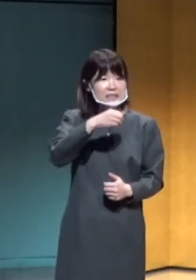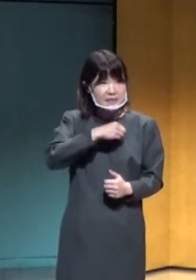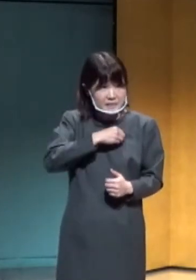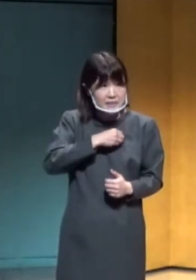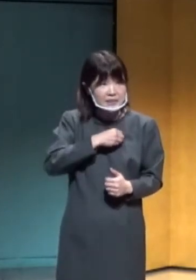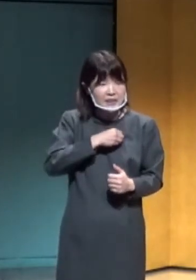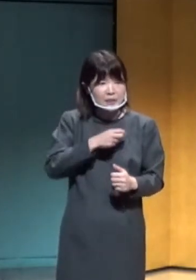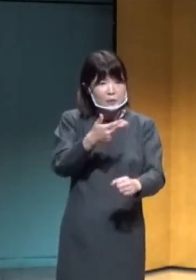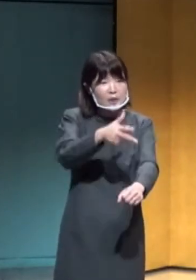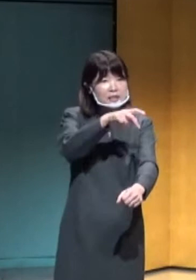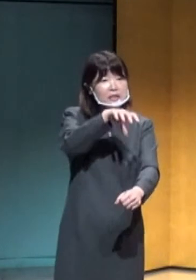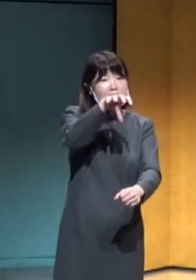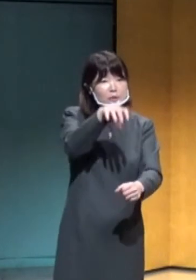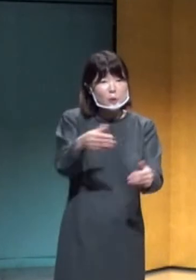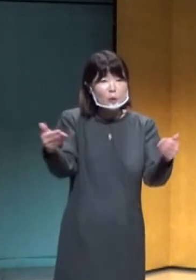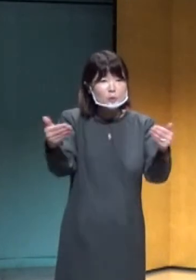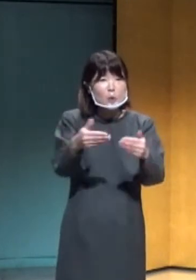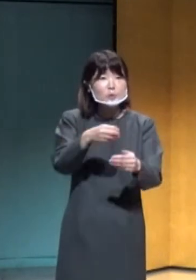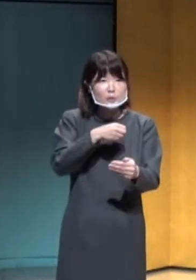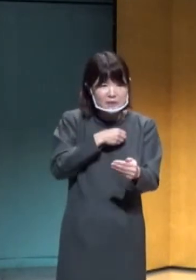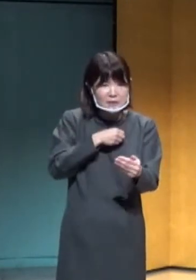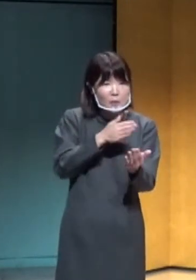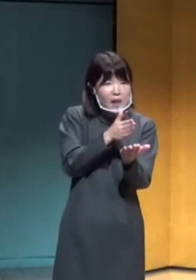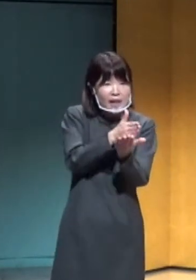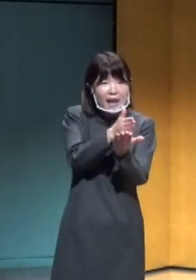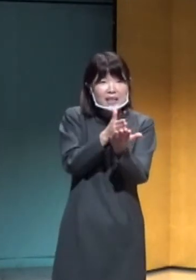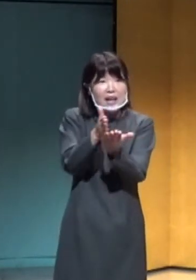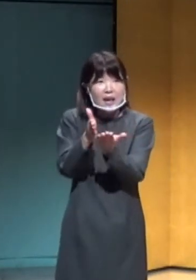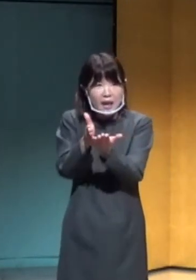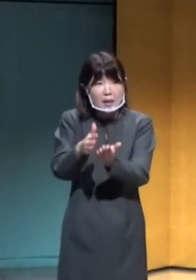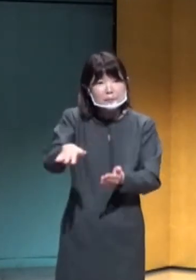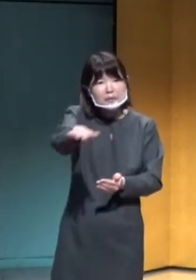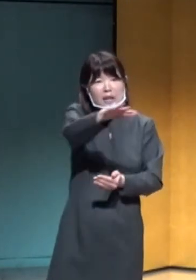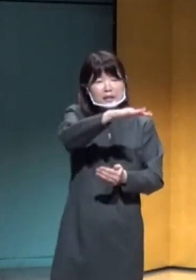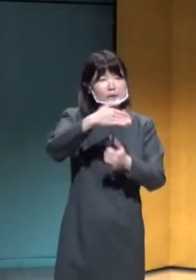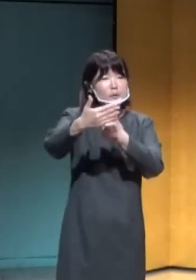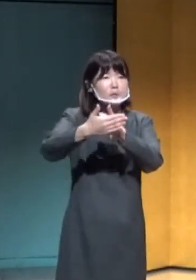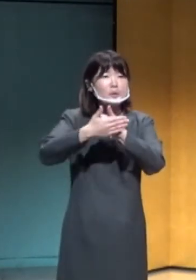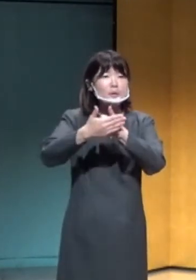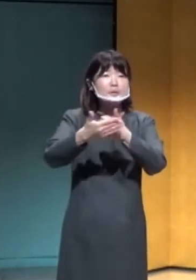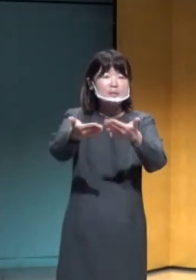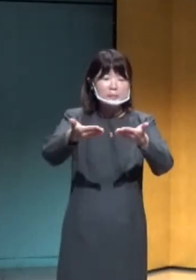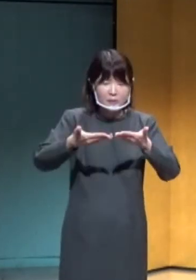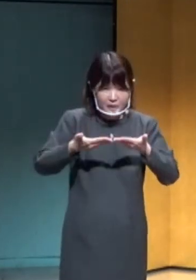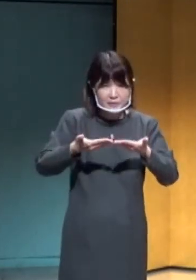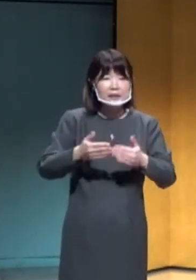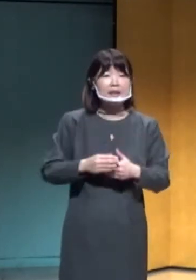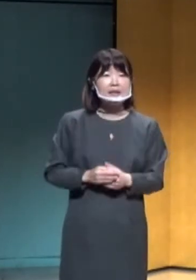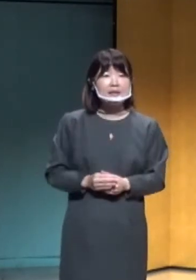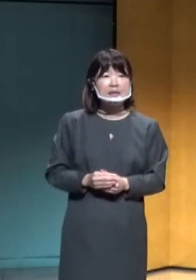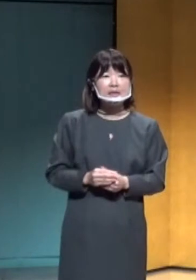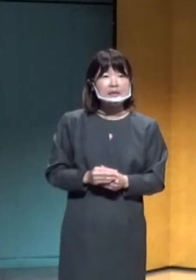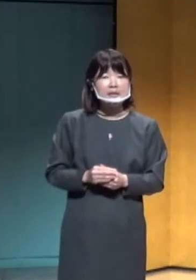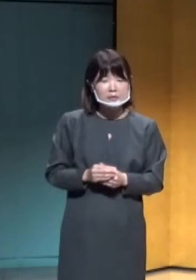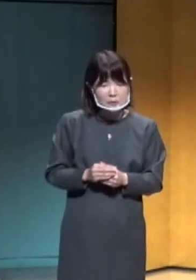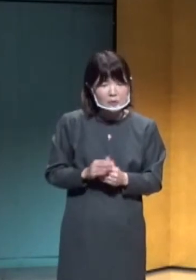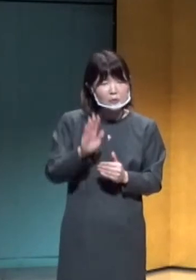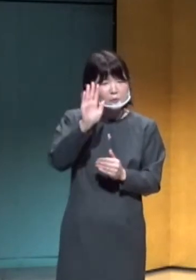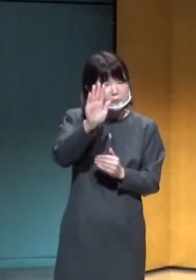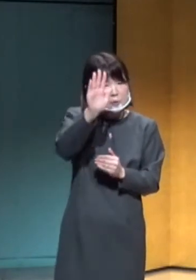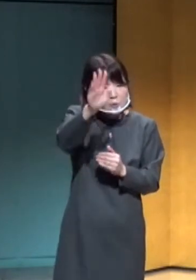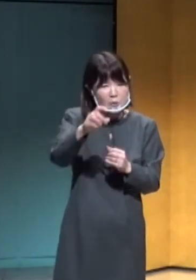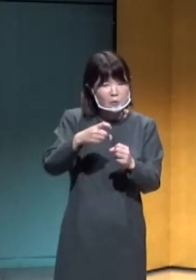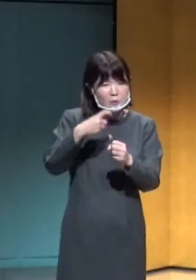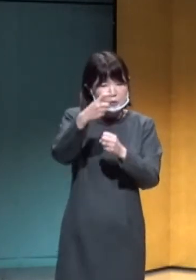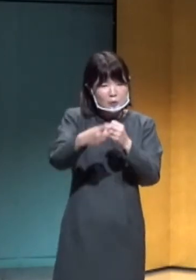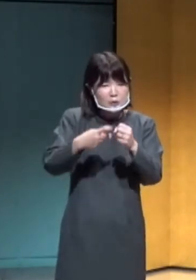また各界の代表の皆さんのご協力をいただきながら、これから10年20年